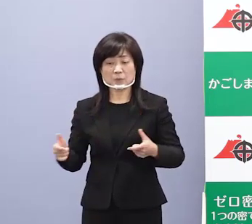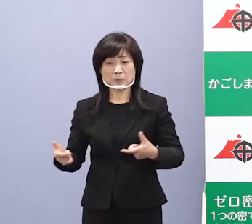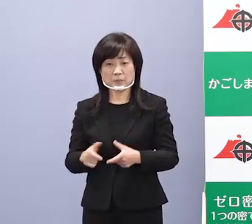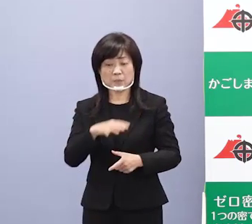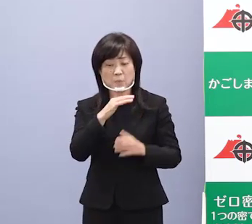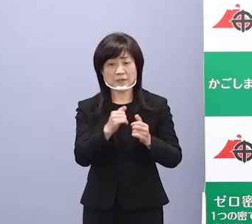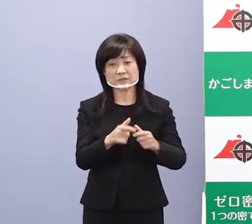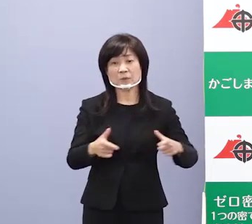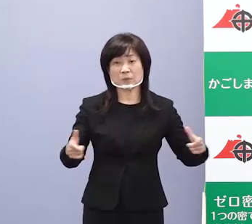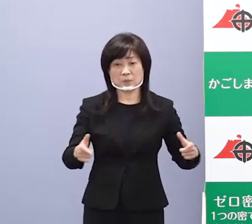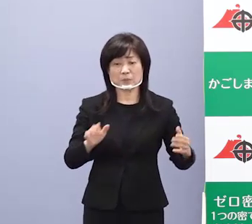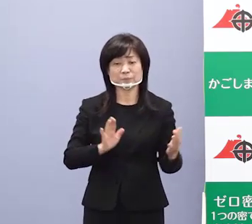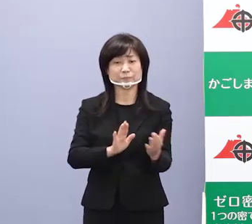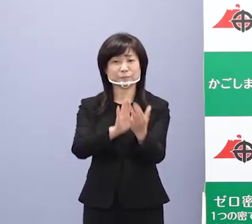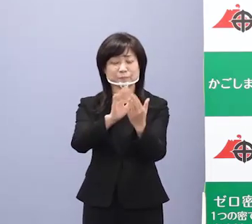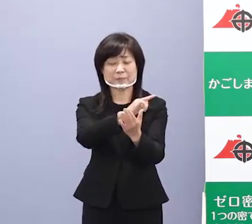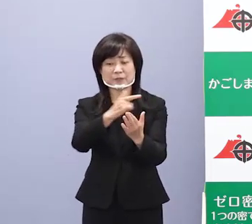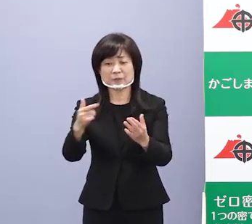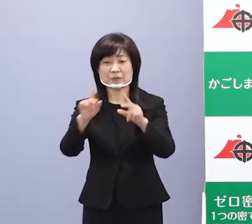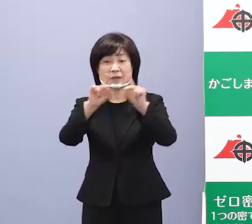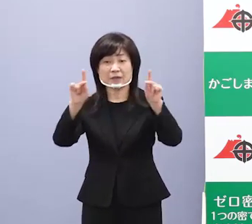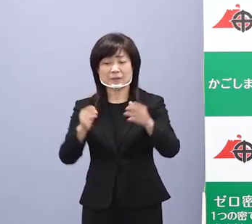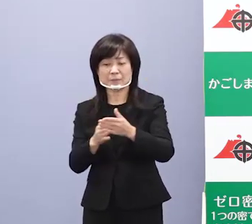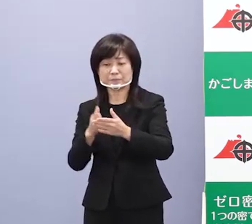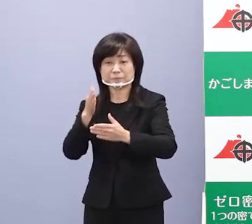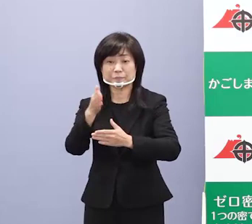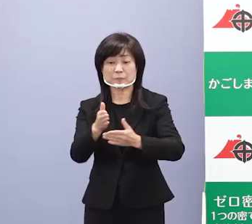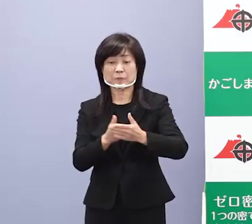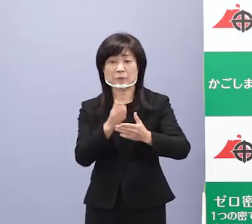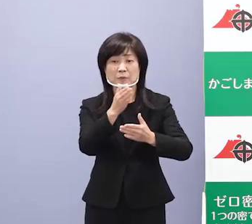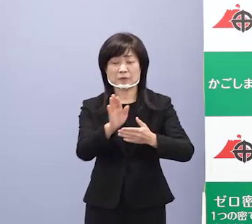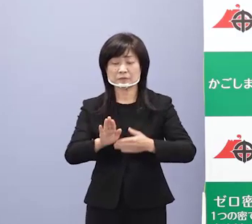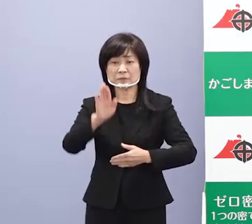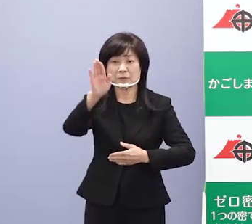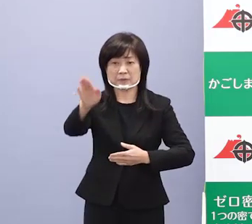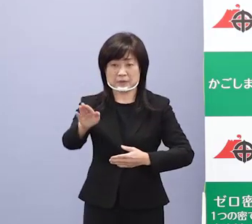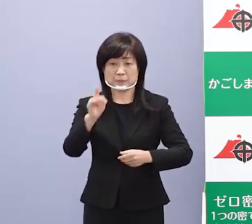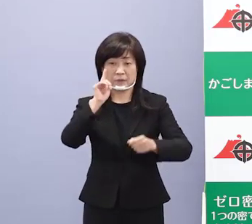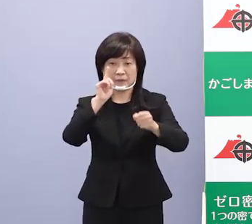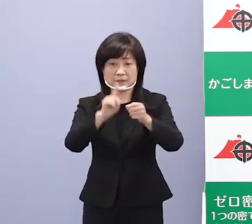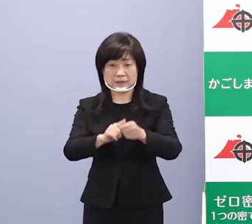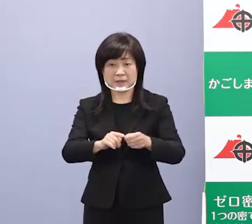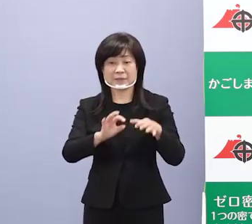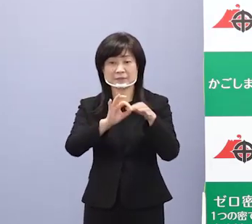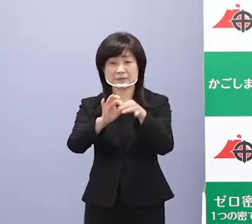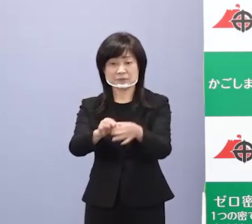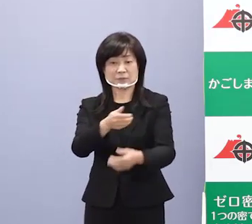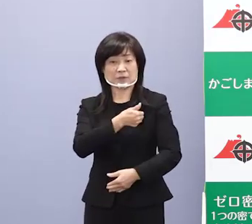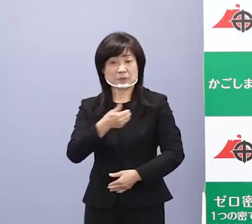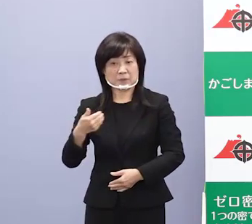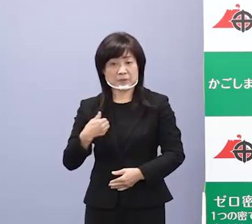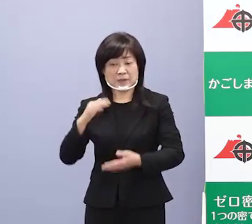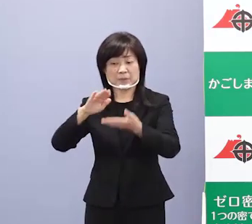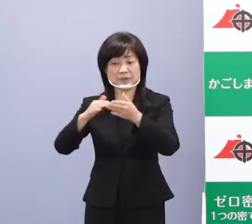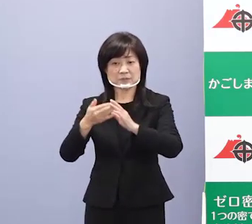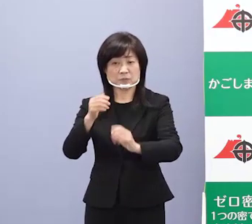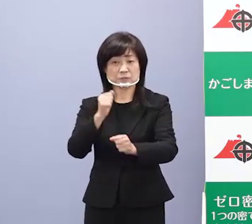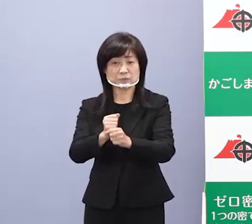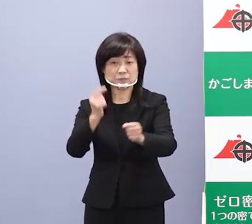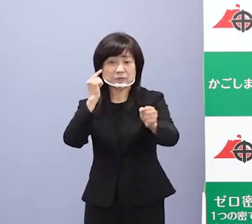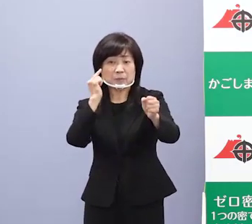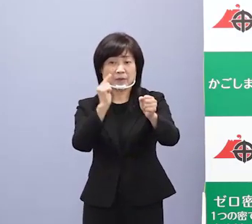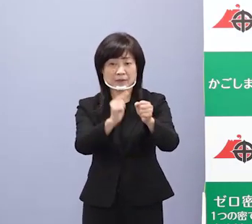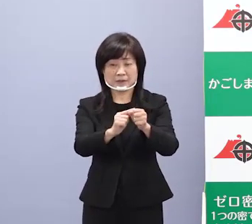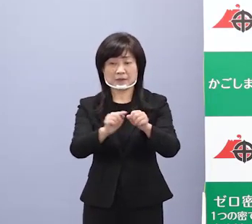など直面するさまざまな課題を乗り越え、将来にわたり持続可能な街を築き上げていくため